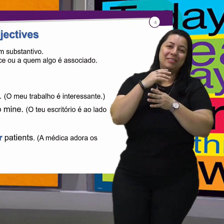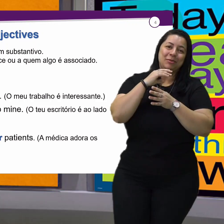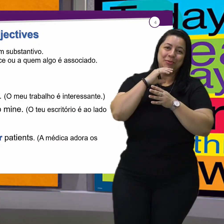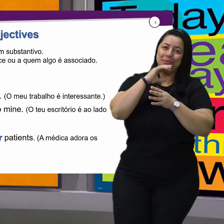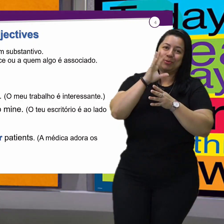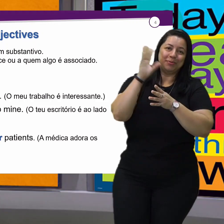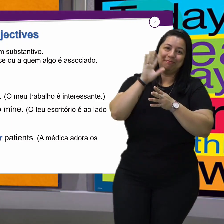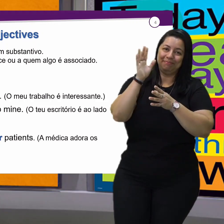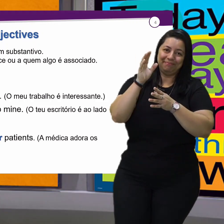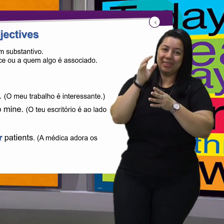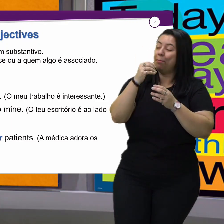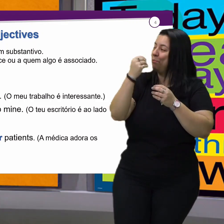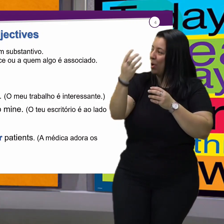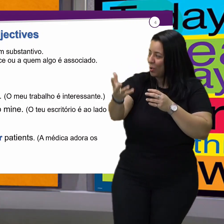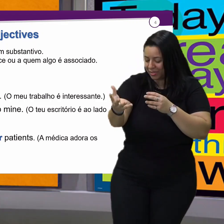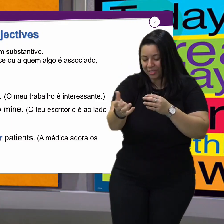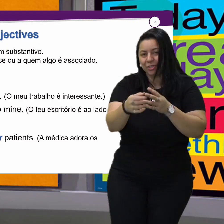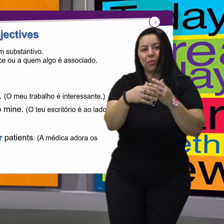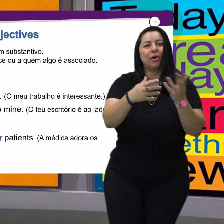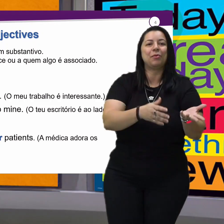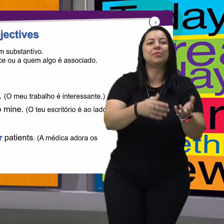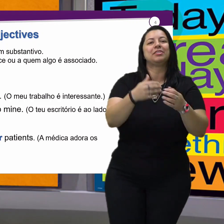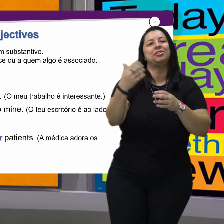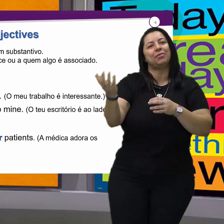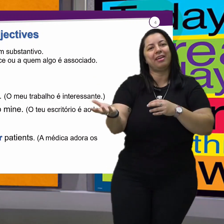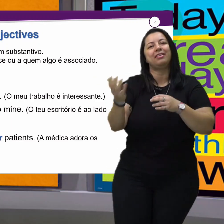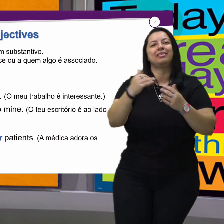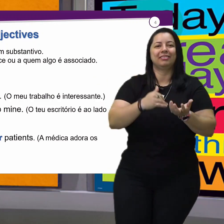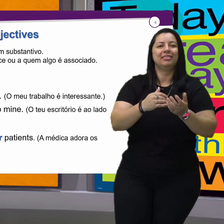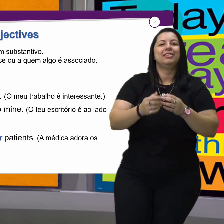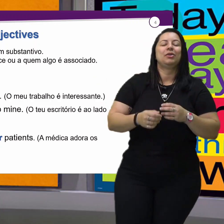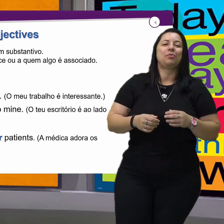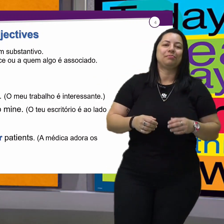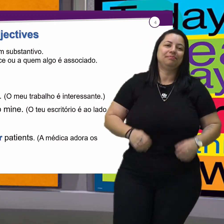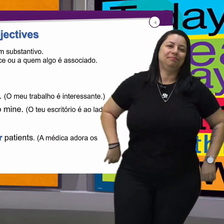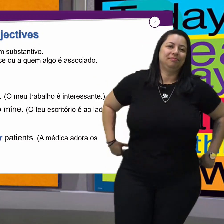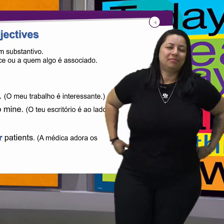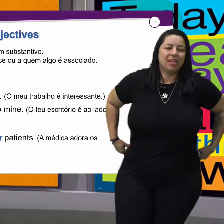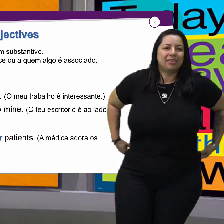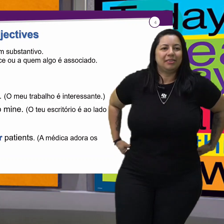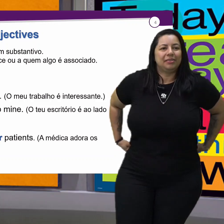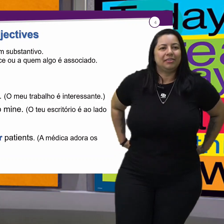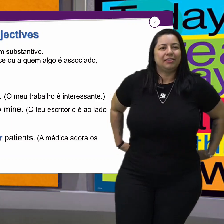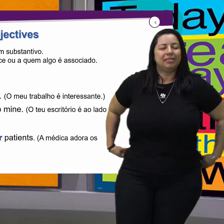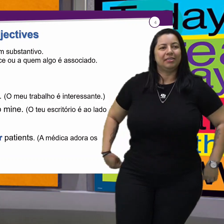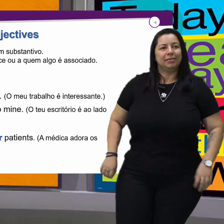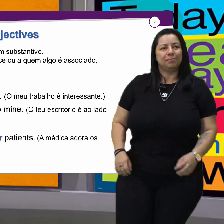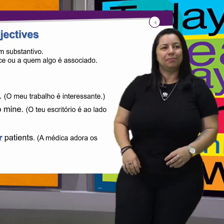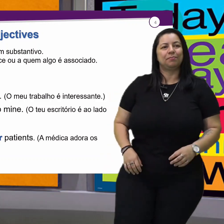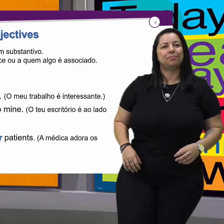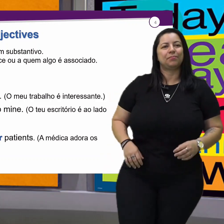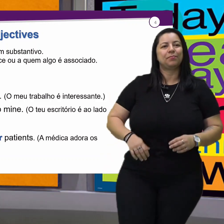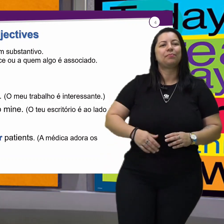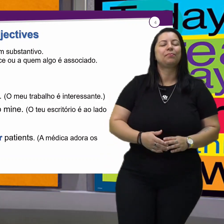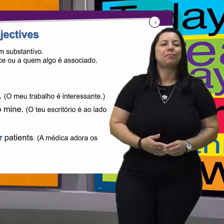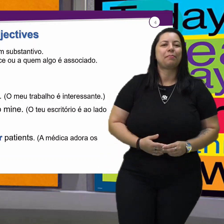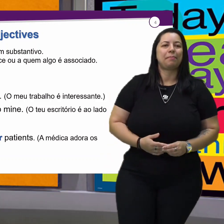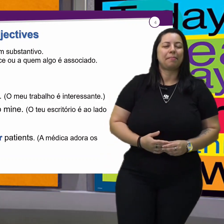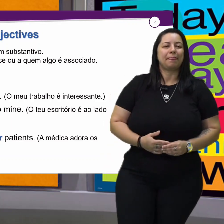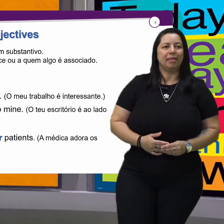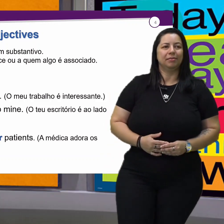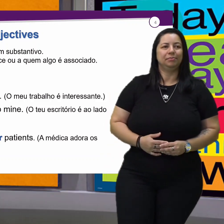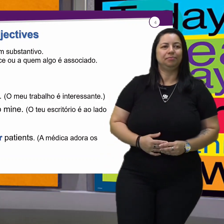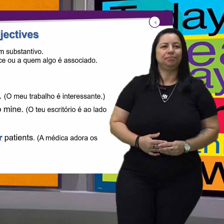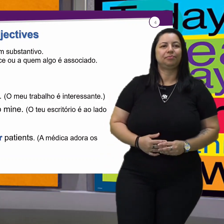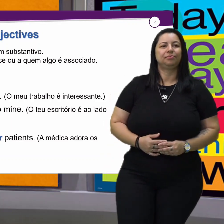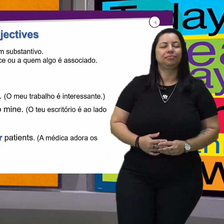falar da posse de alguma coisa, de alguém, né? Exatamente, mas só que ele tem uma nuance, ó. Existe